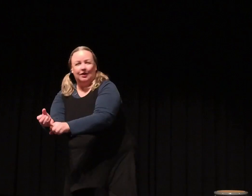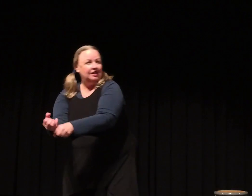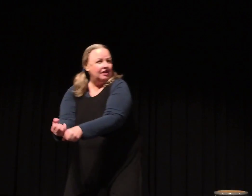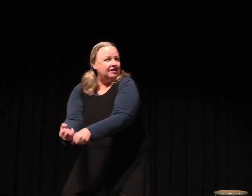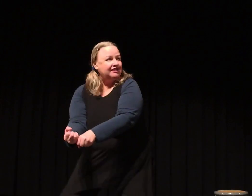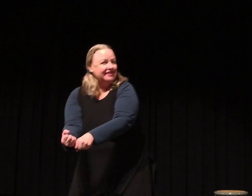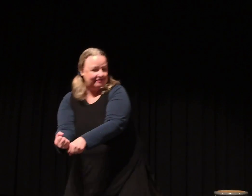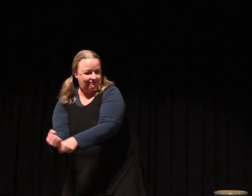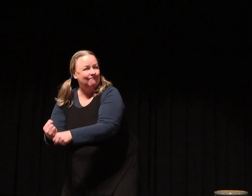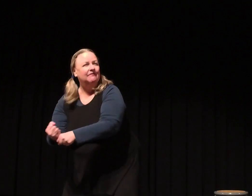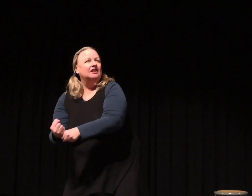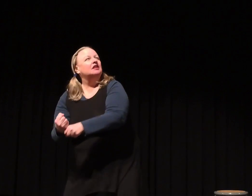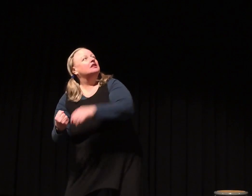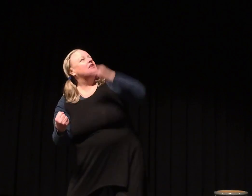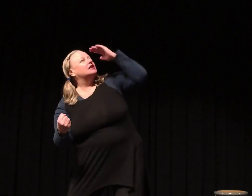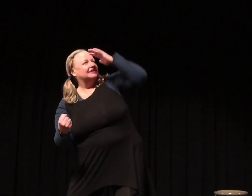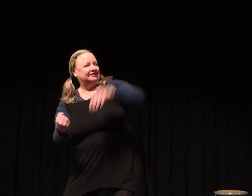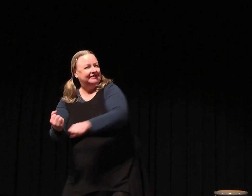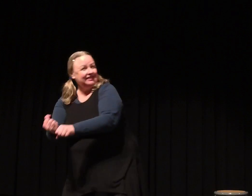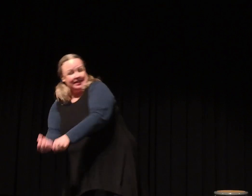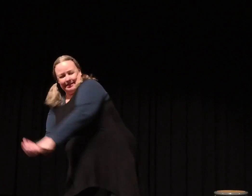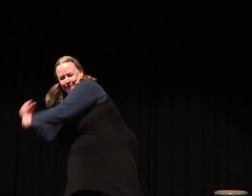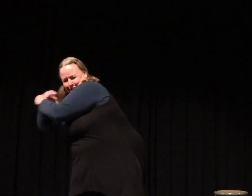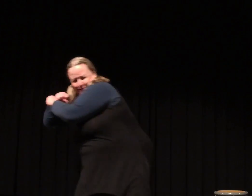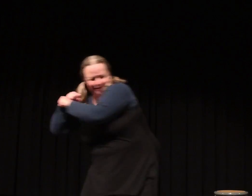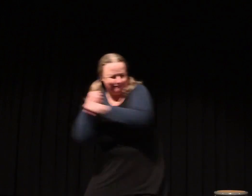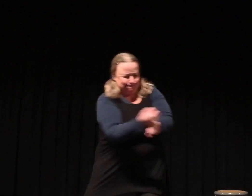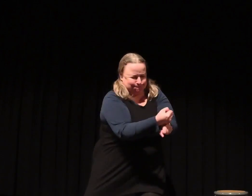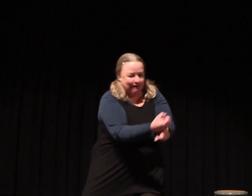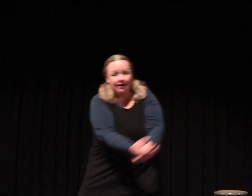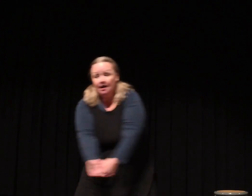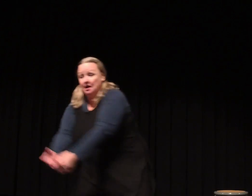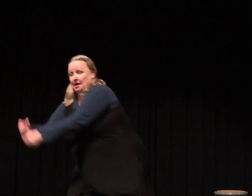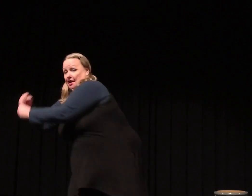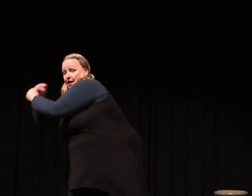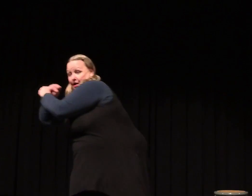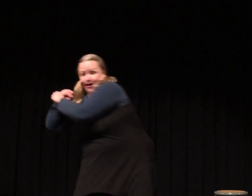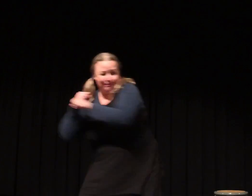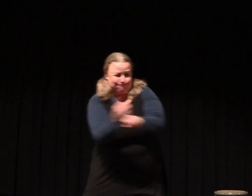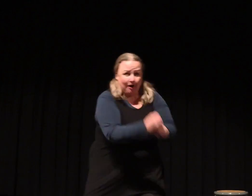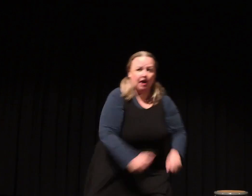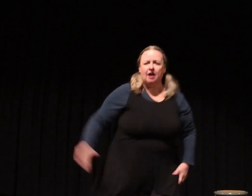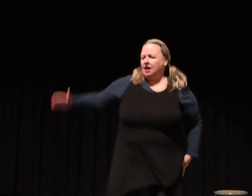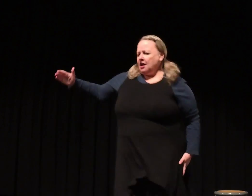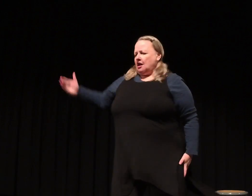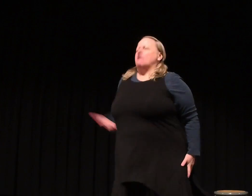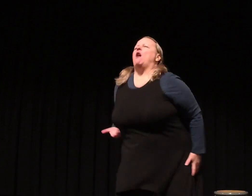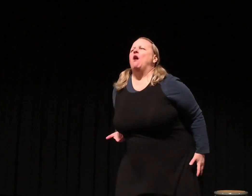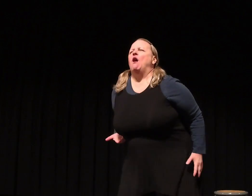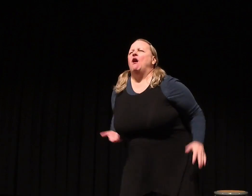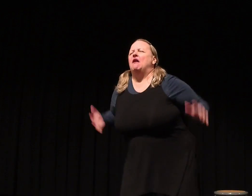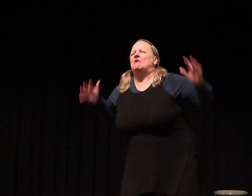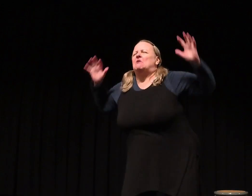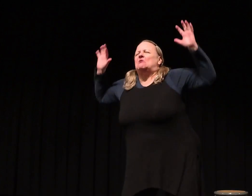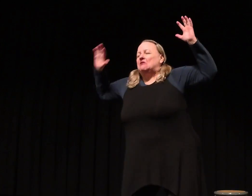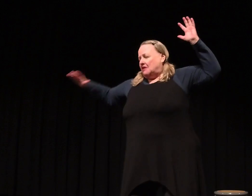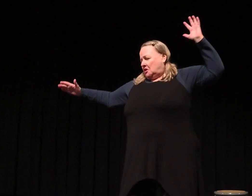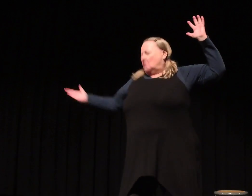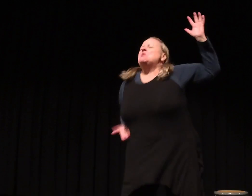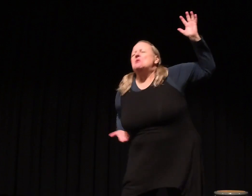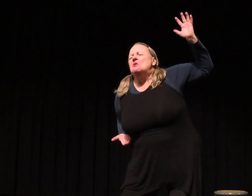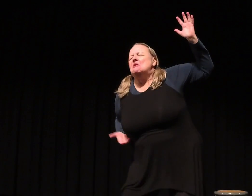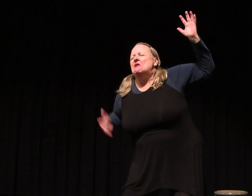là! On va vous couper! Bon, OK. Tao! Tao! Oh!